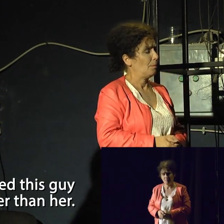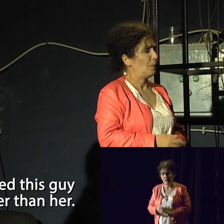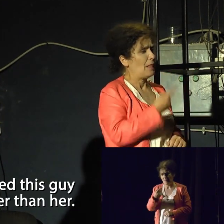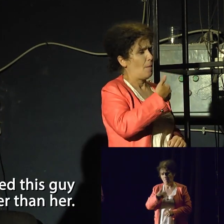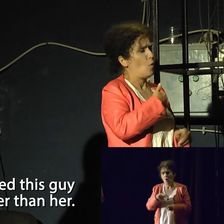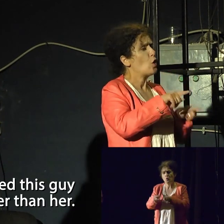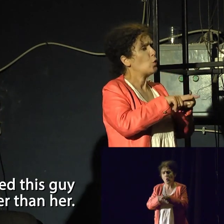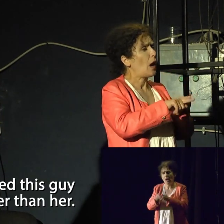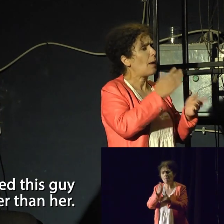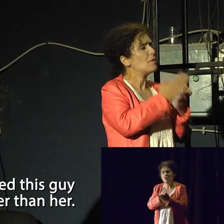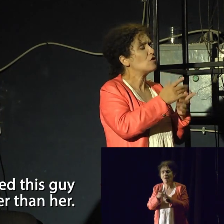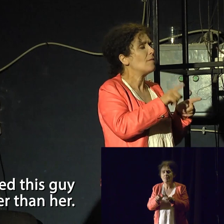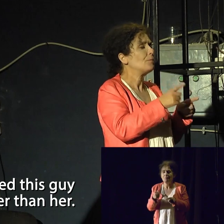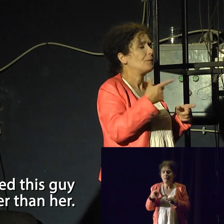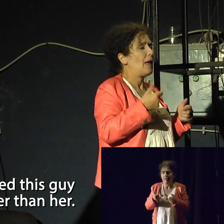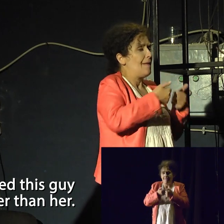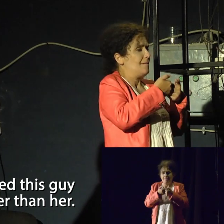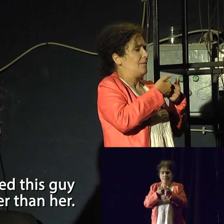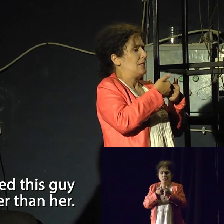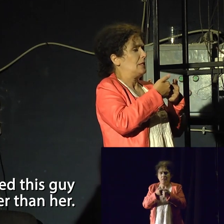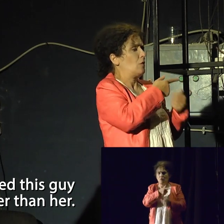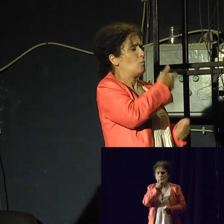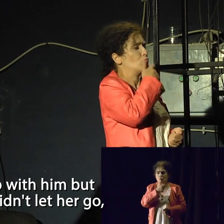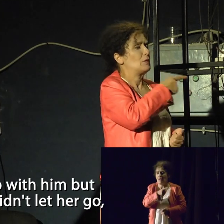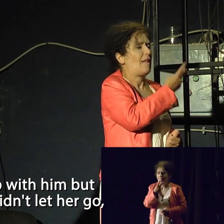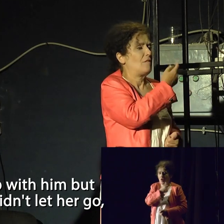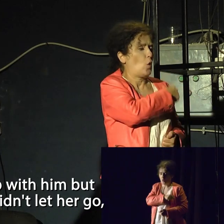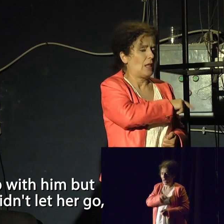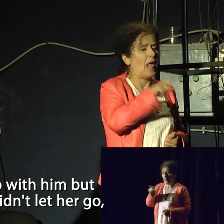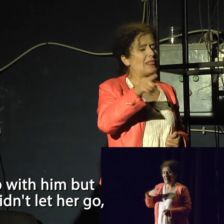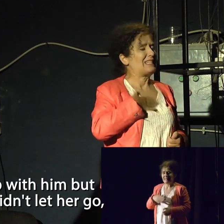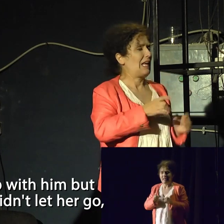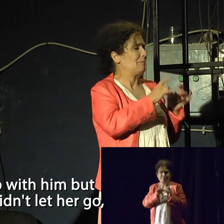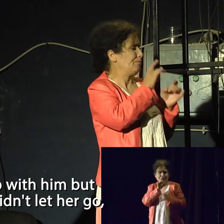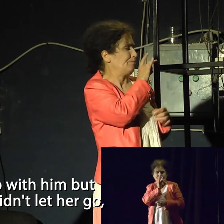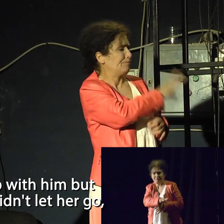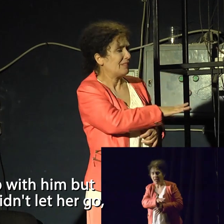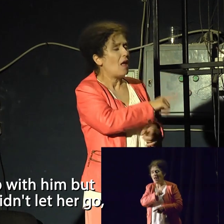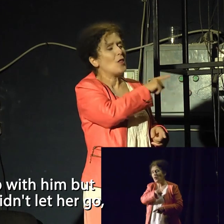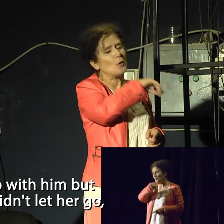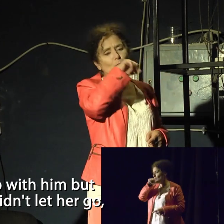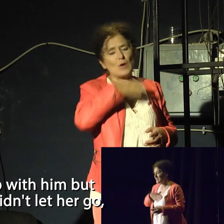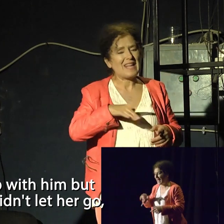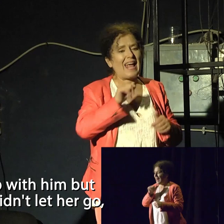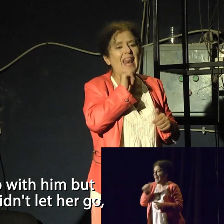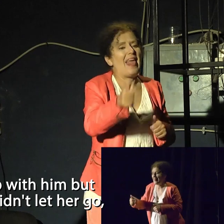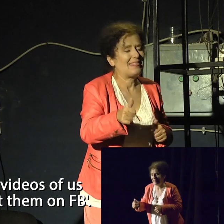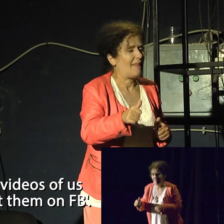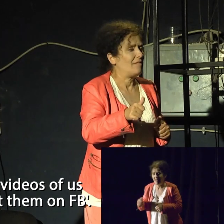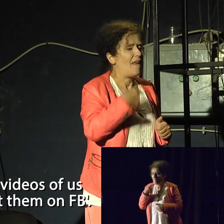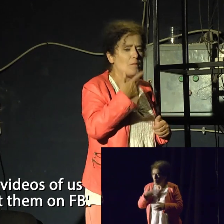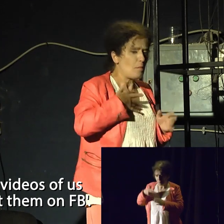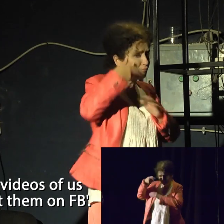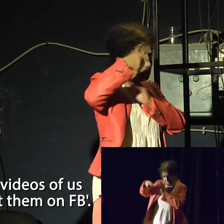Една моја другарка беше во врска со дечко постар од неа за 2 години. Таа сакаше да му раскине, ама он многу ја сакаше и не ѝ даваше да раскинат и викаше